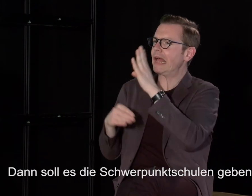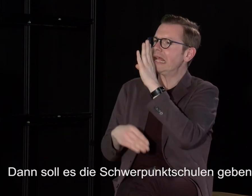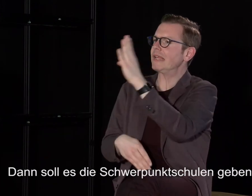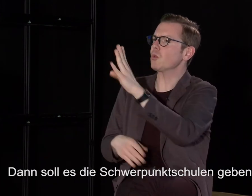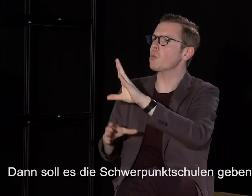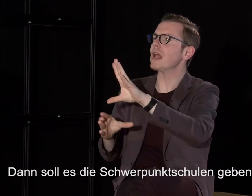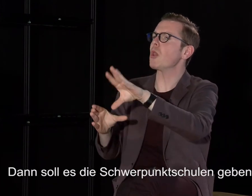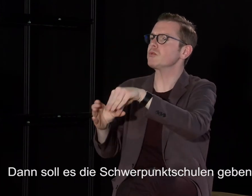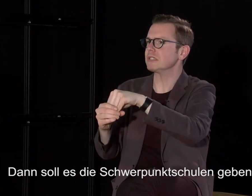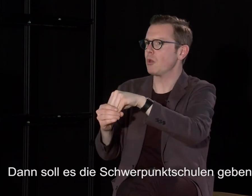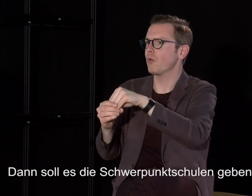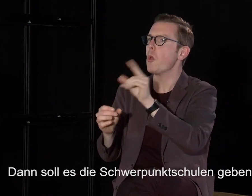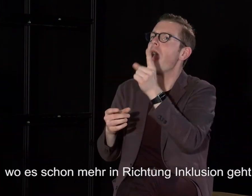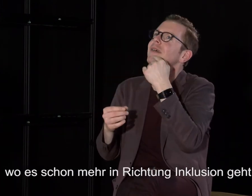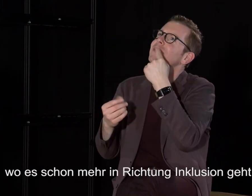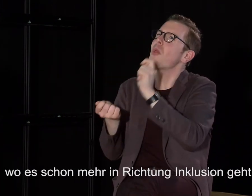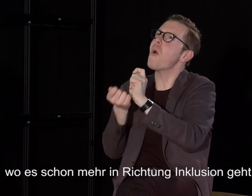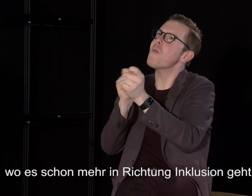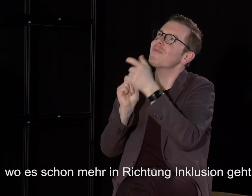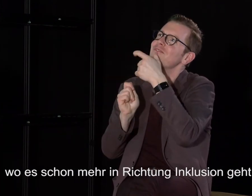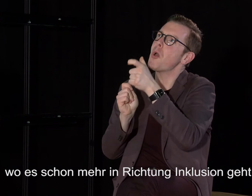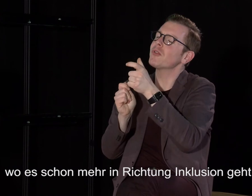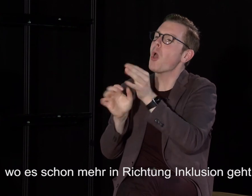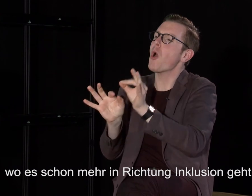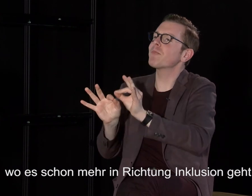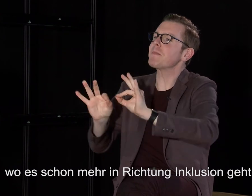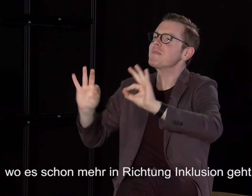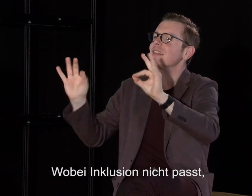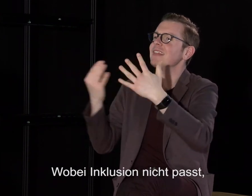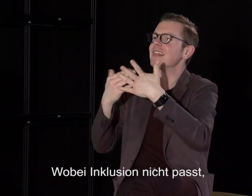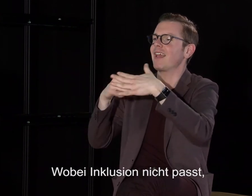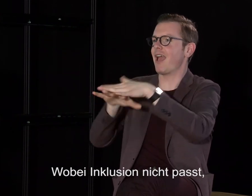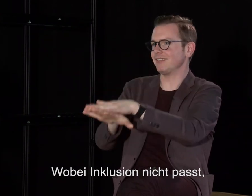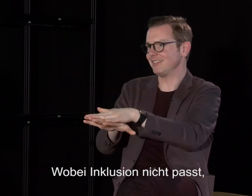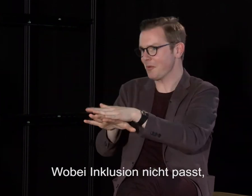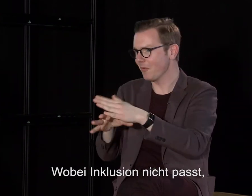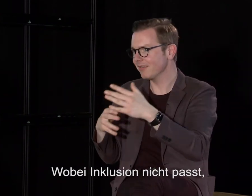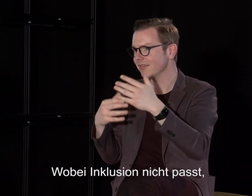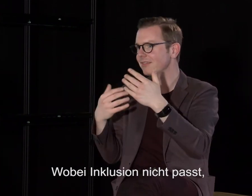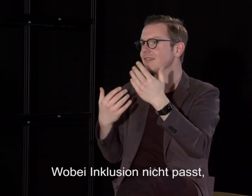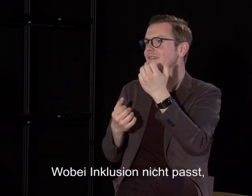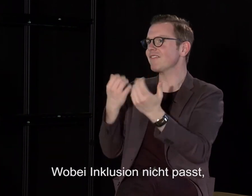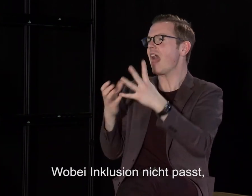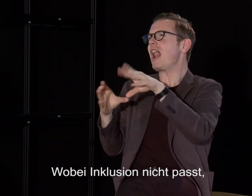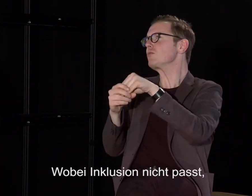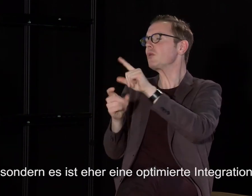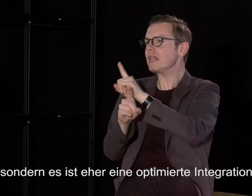Schwerpunktschulen, wo es dann also mehr in Richtung Inklusion geht. Aber vielleicht kann man nicht sagen Inklusion, sondern eher optimierte Integration.